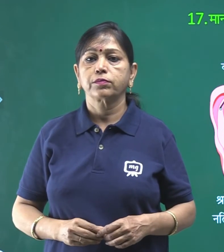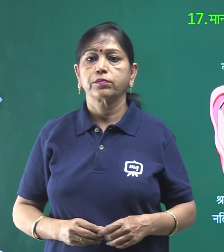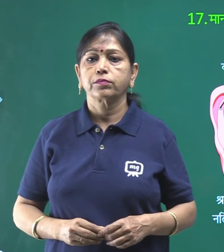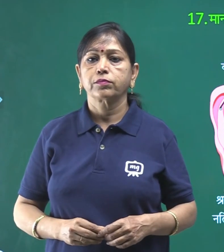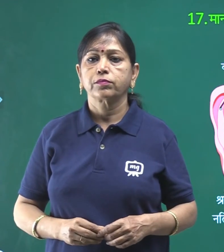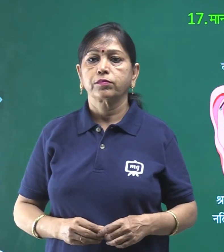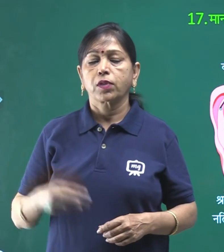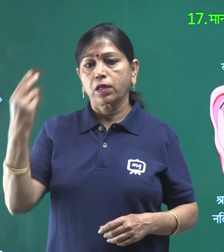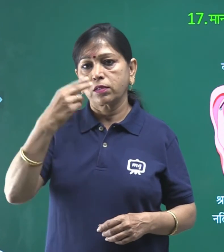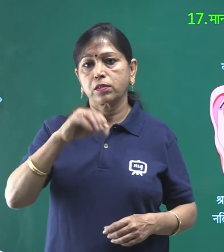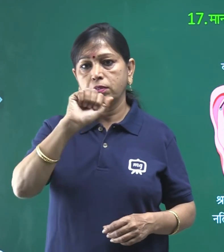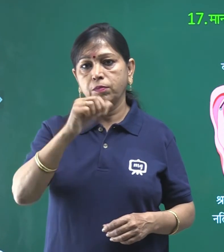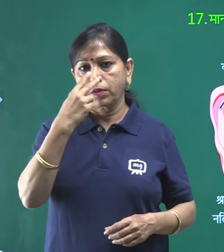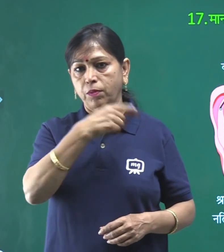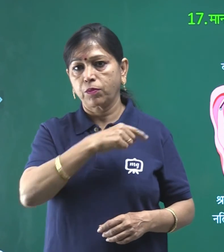चित्र में आपको